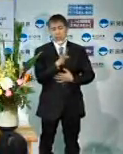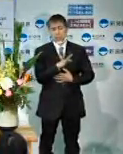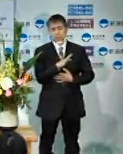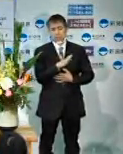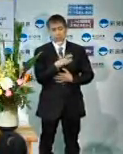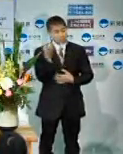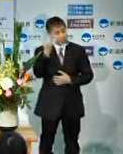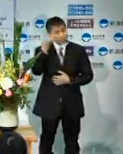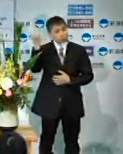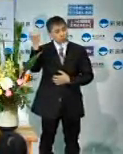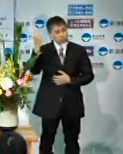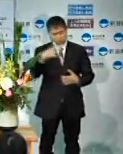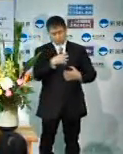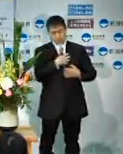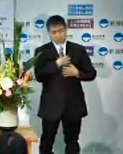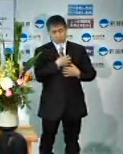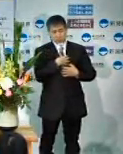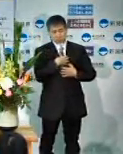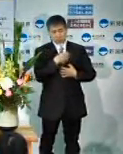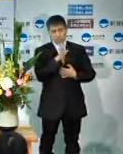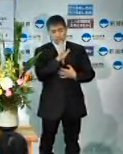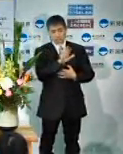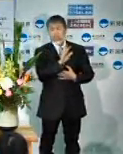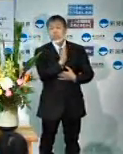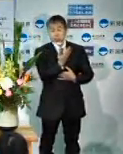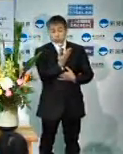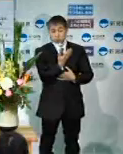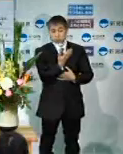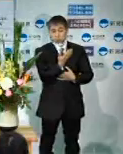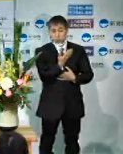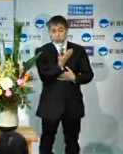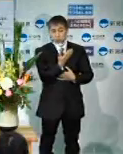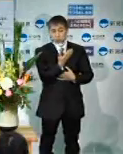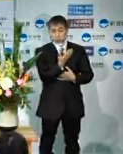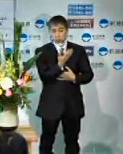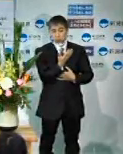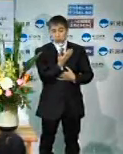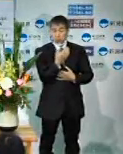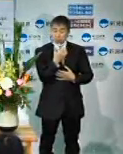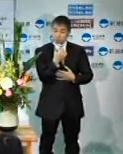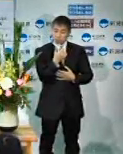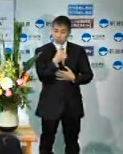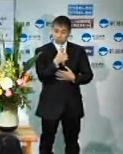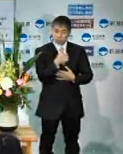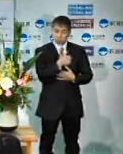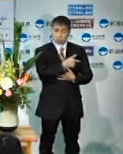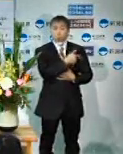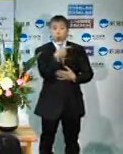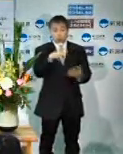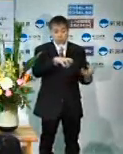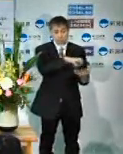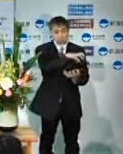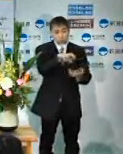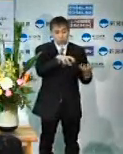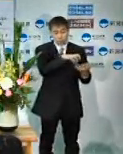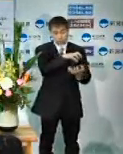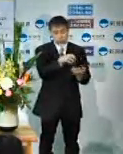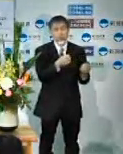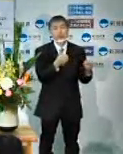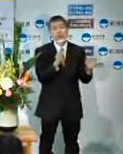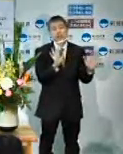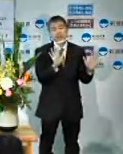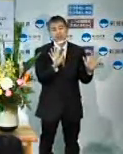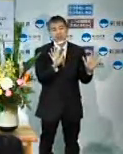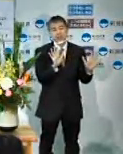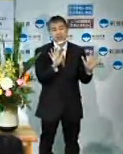予報ではですね、心配される状態ではあったんですけども、まあ大きな混乱もございません